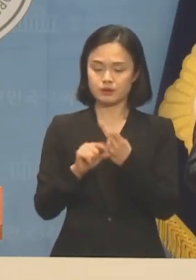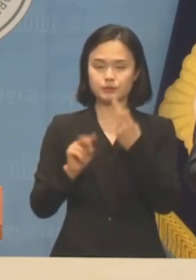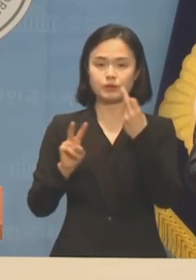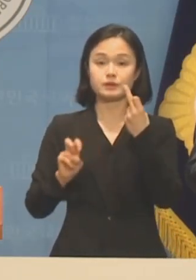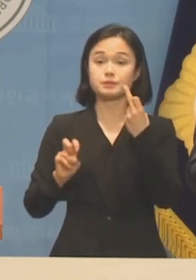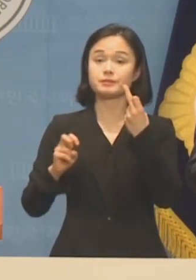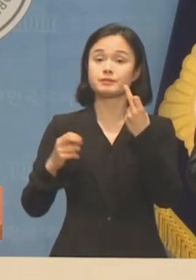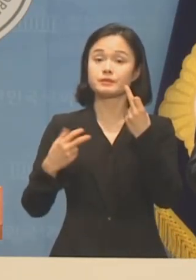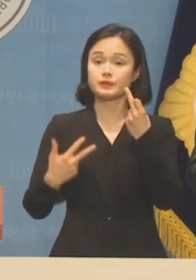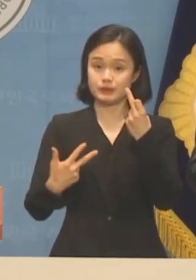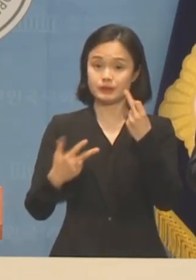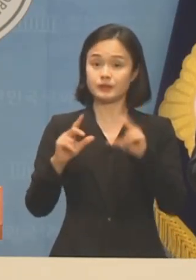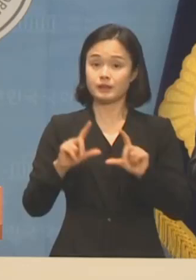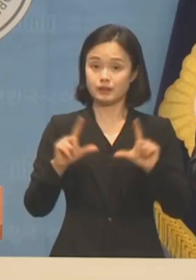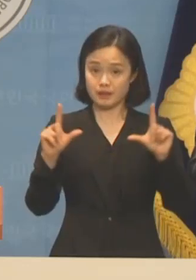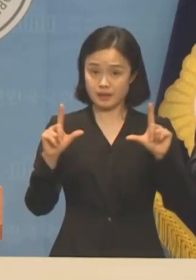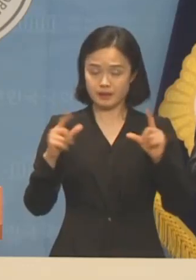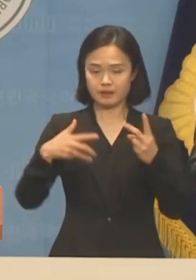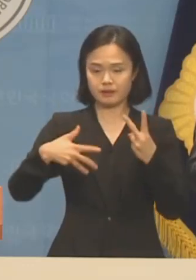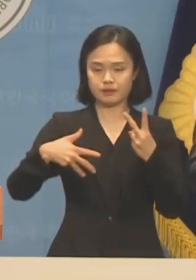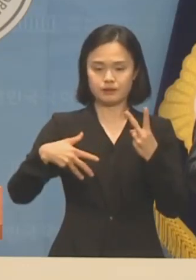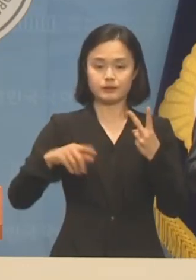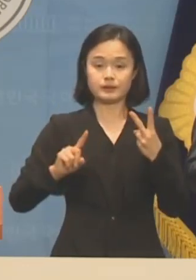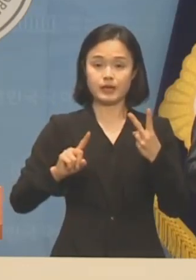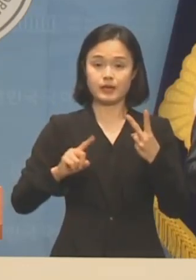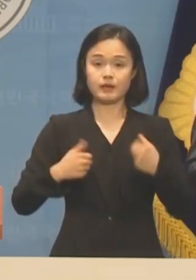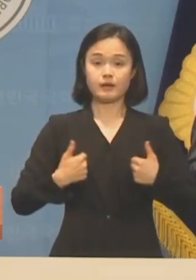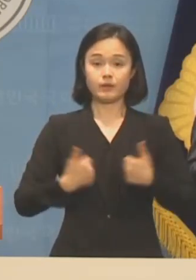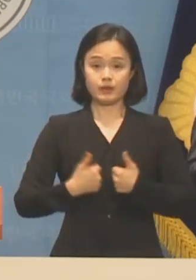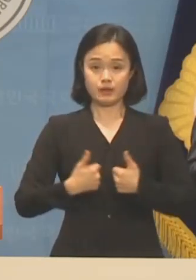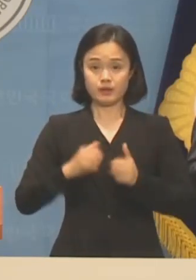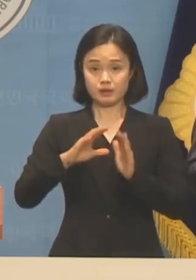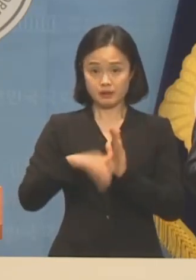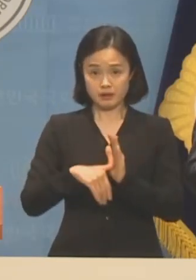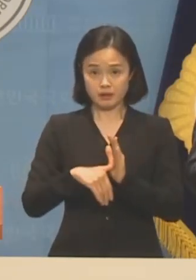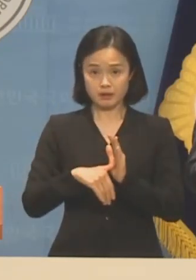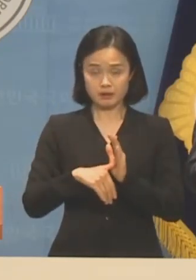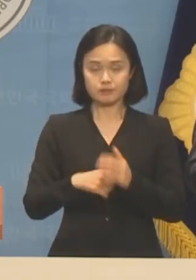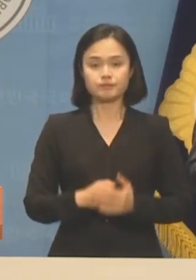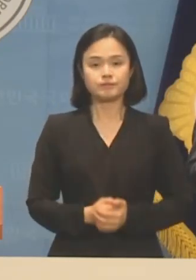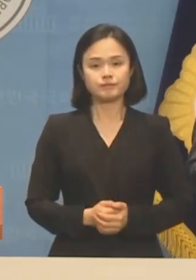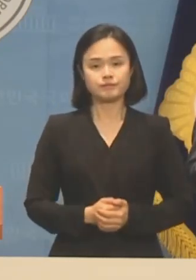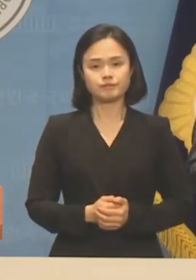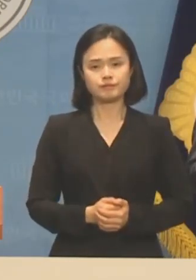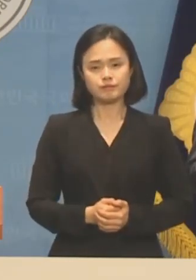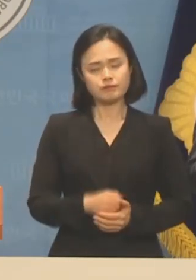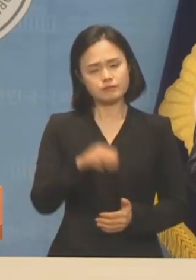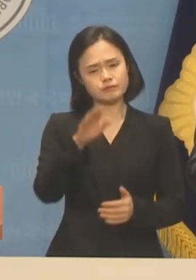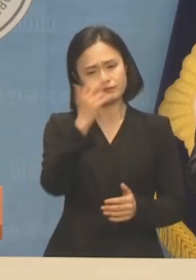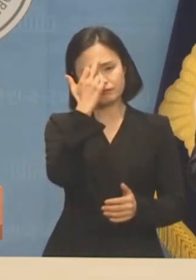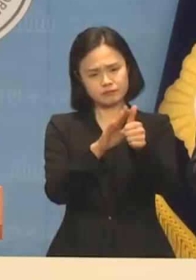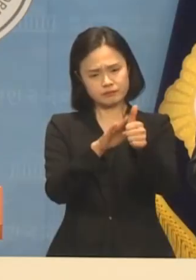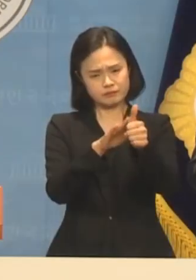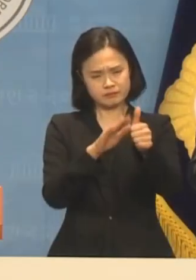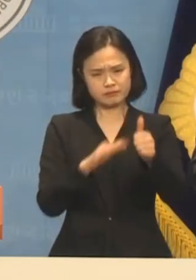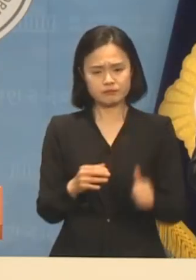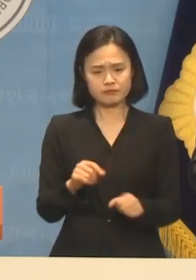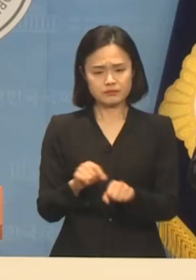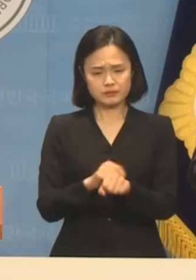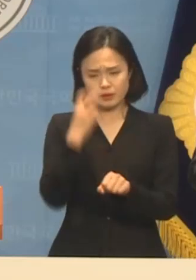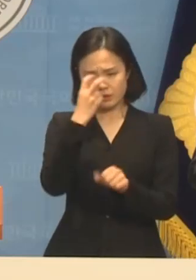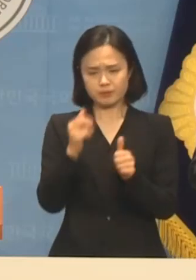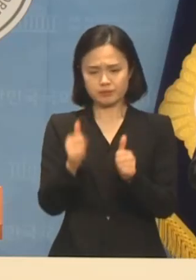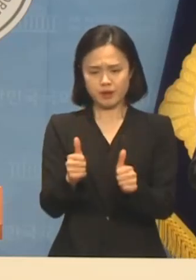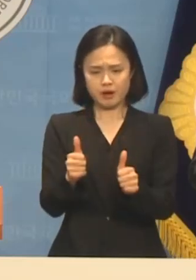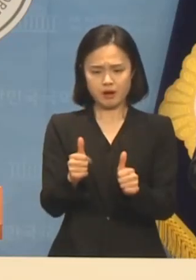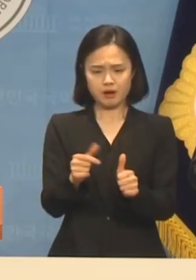추천위는 2차 회의를 열고 대통령 권한대행은 당장 특별검사 후보자 추천을 의뢰할